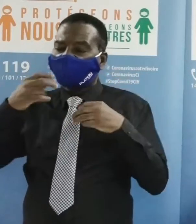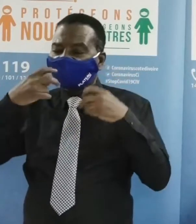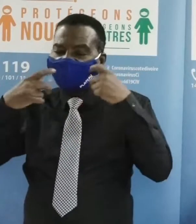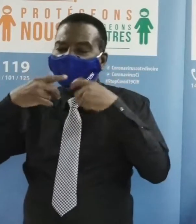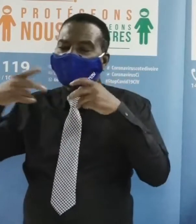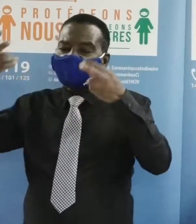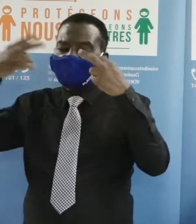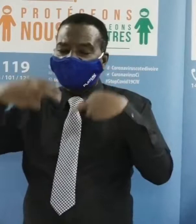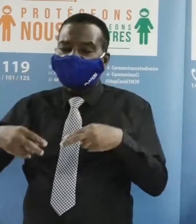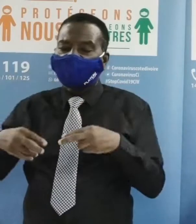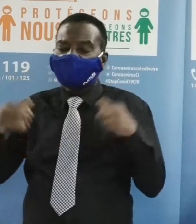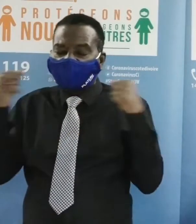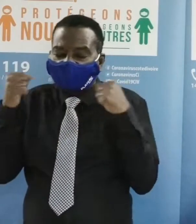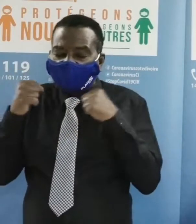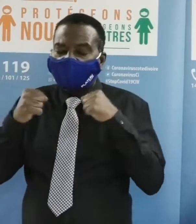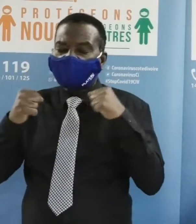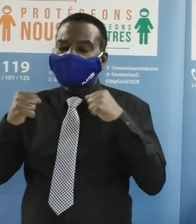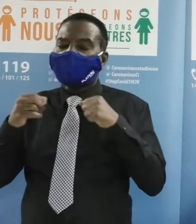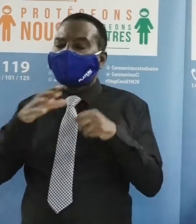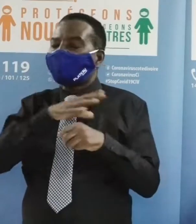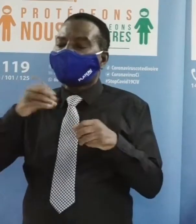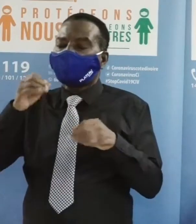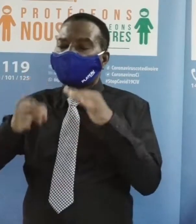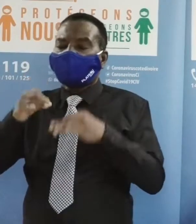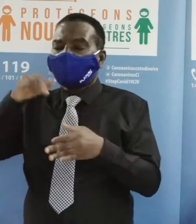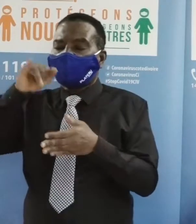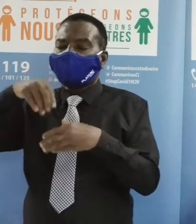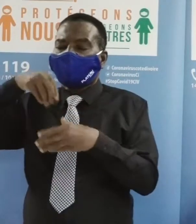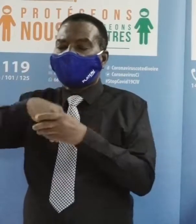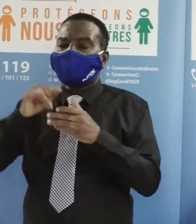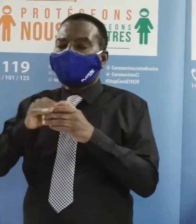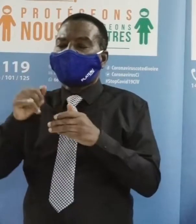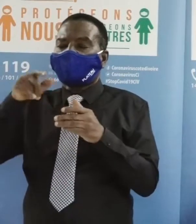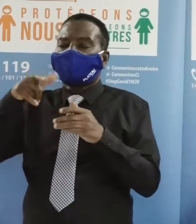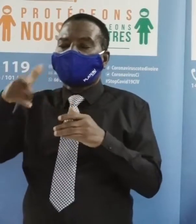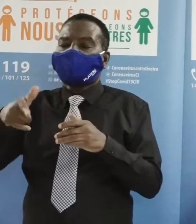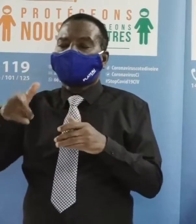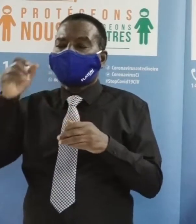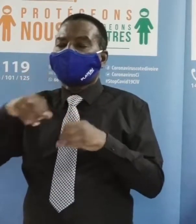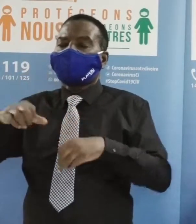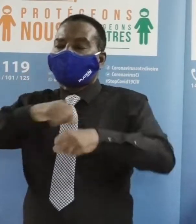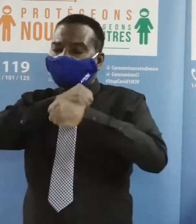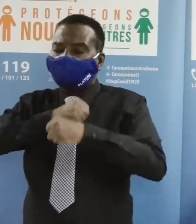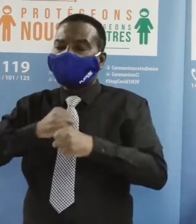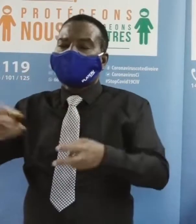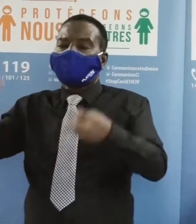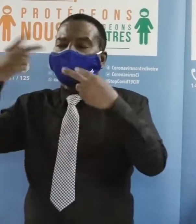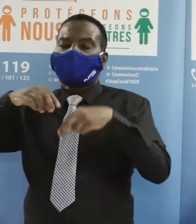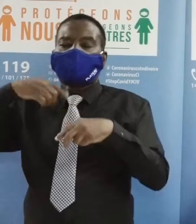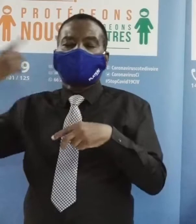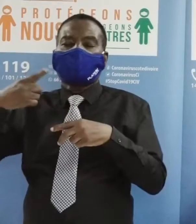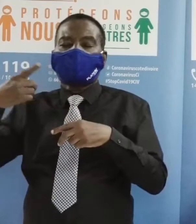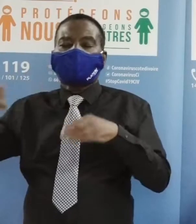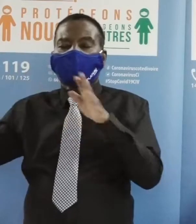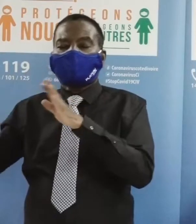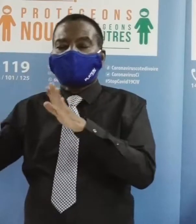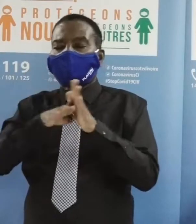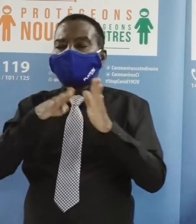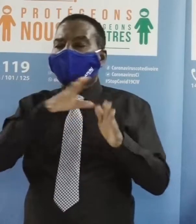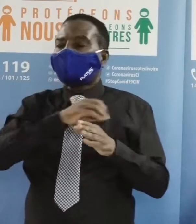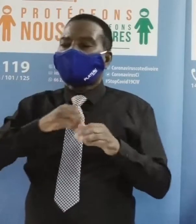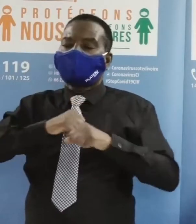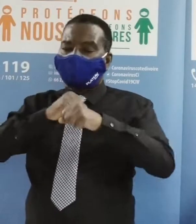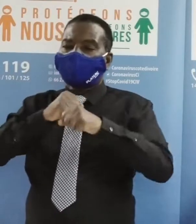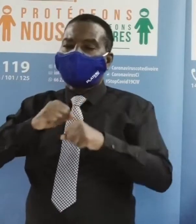qui viennent ya le froid et si dans ce contexte là on n'est pas protégé on revient toujours aux mesures variées et